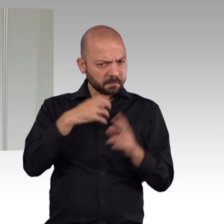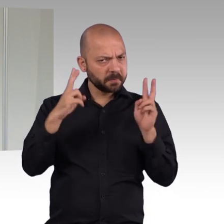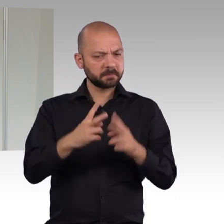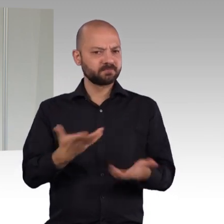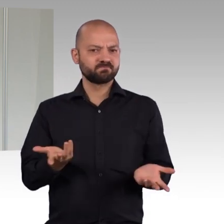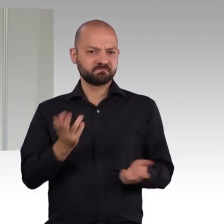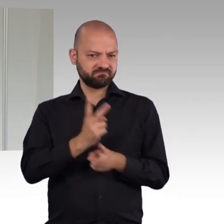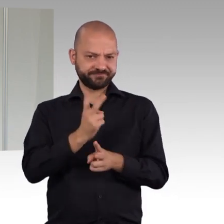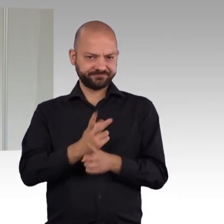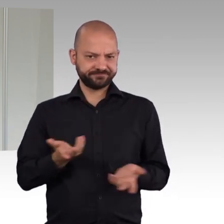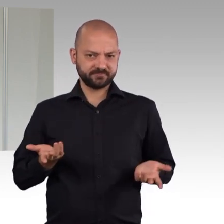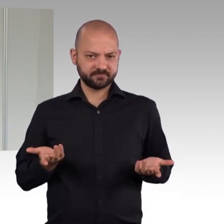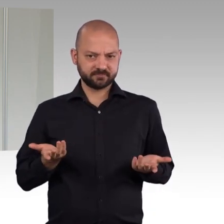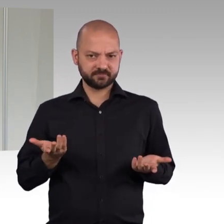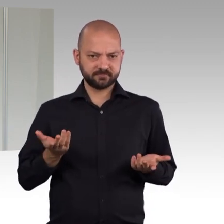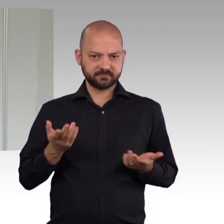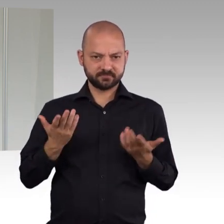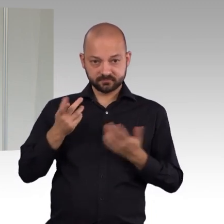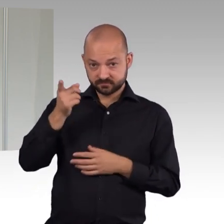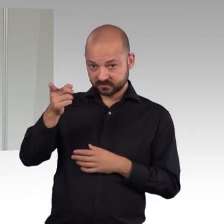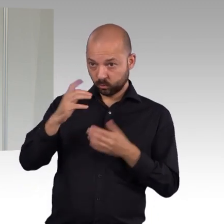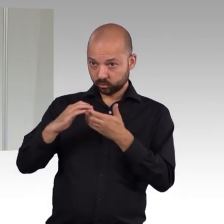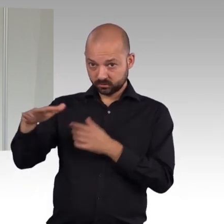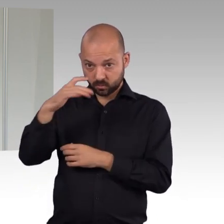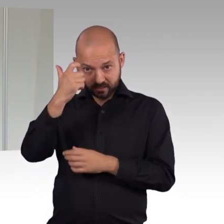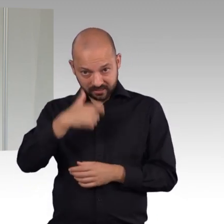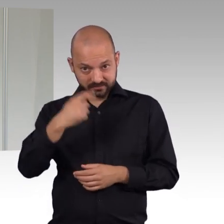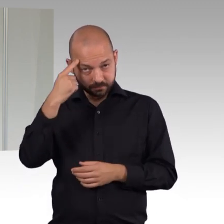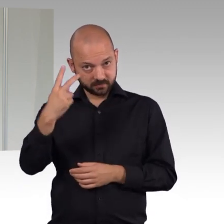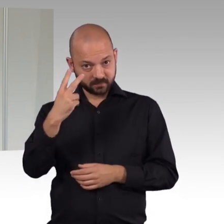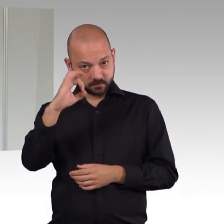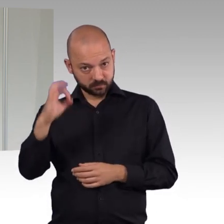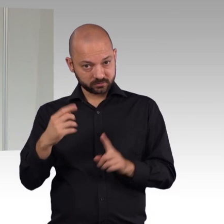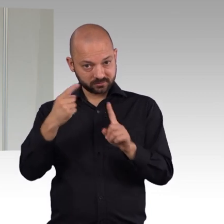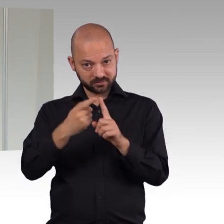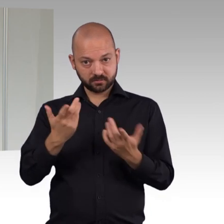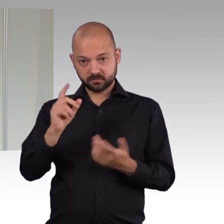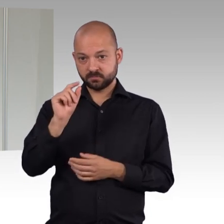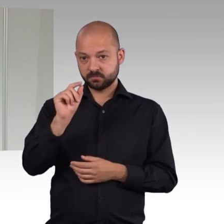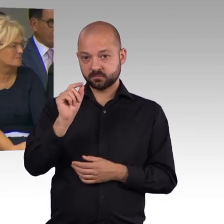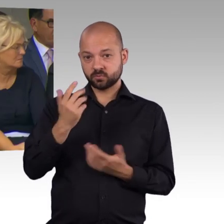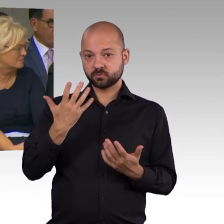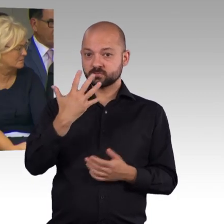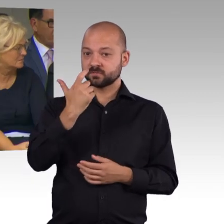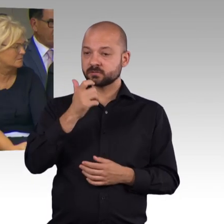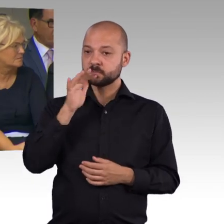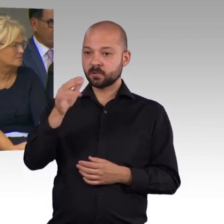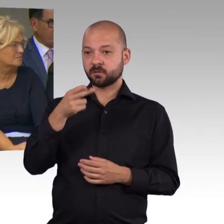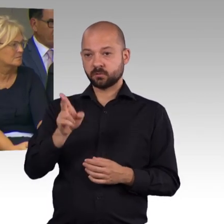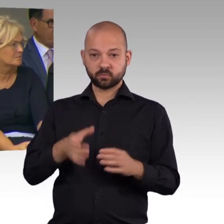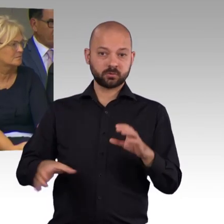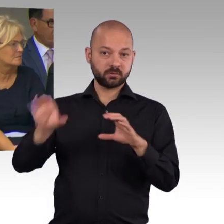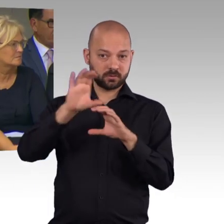es starke Ideen für Rüstungskontrolle, für Abrüstung und für Dialog. Und davon haben wir in Ihrer Rede nichts gehört, Frau Kramp-Karrenbauer, da muss mehr kommen.